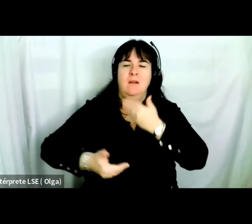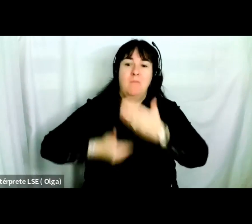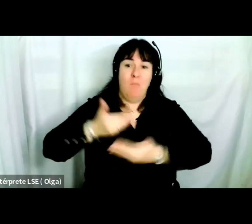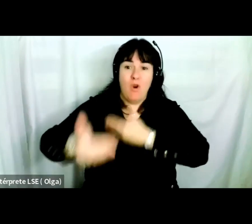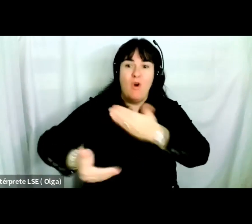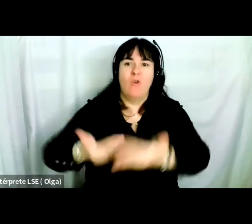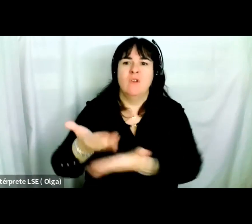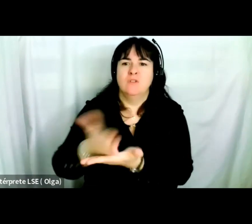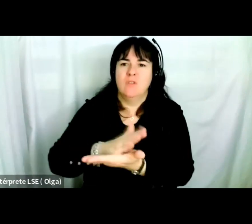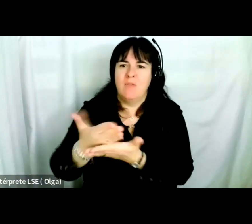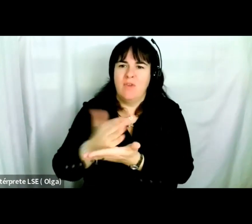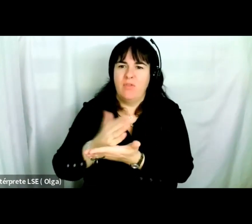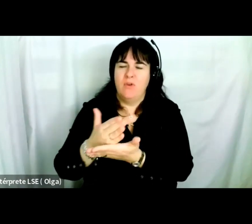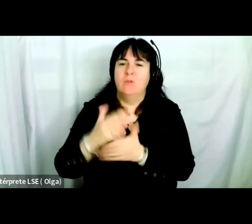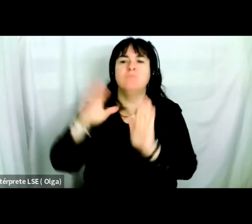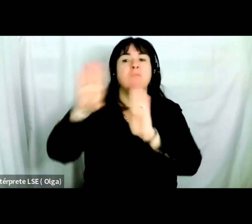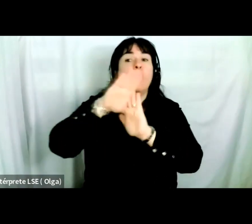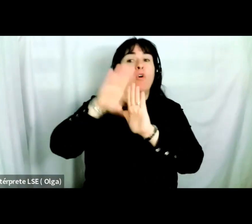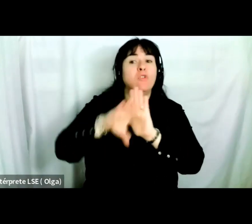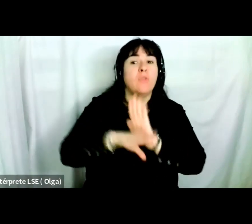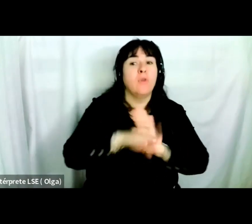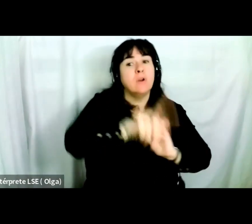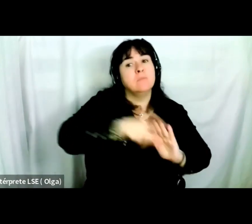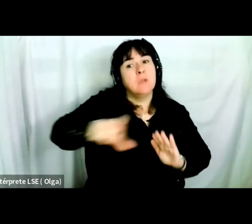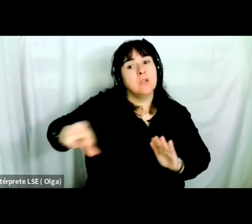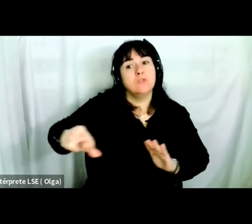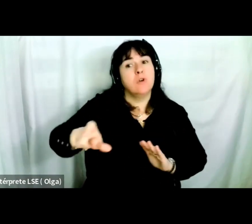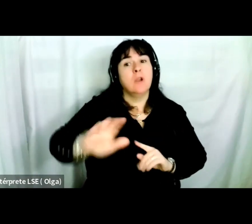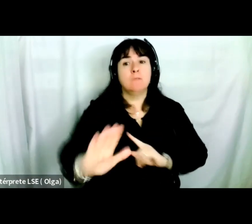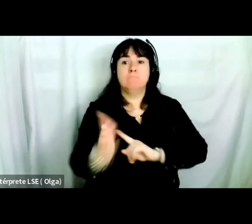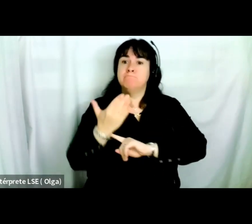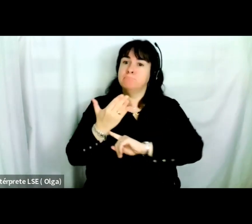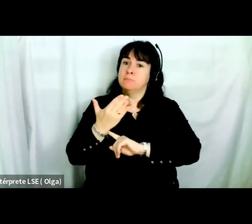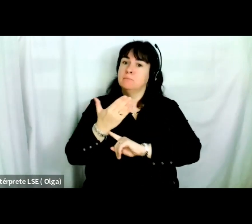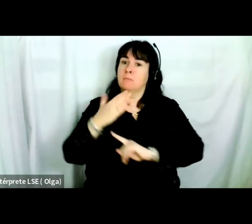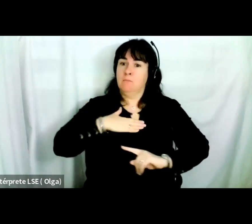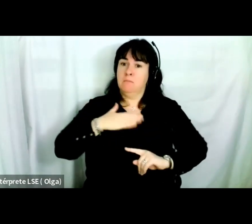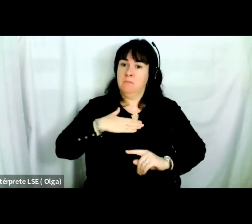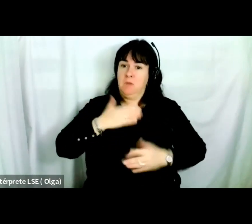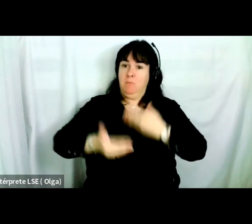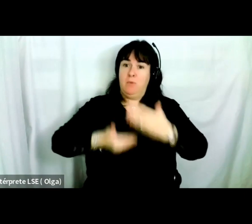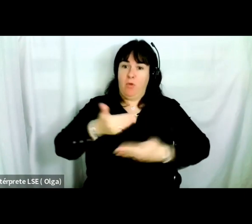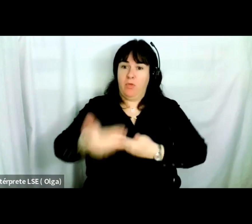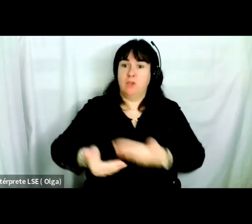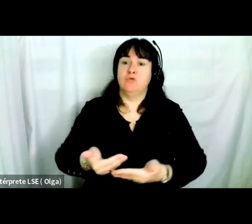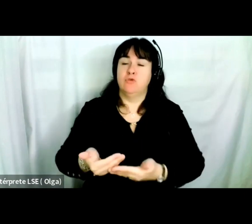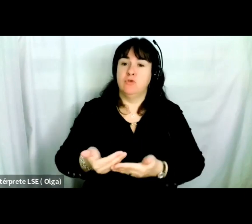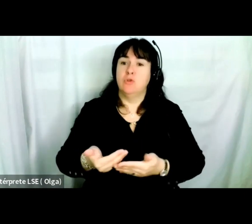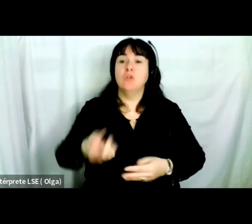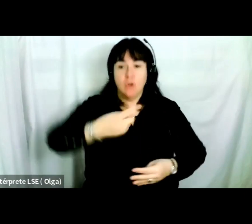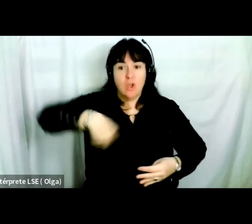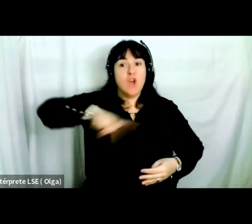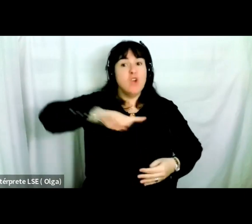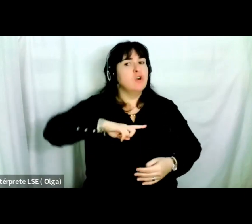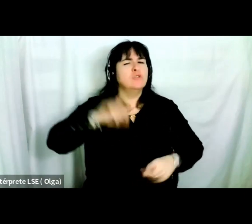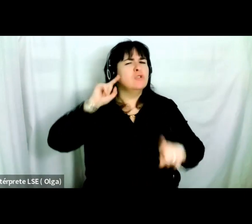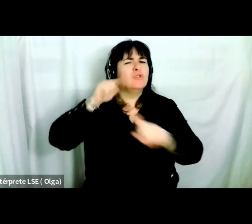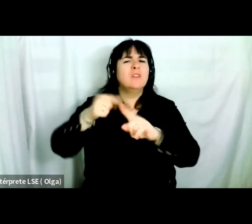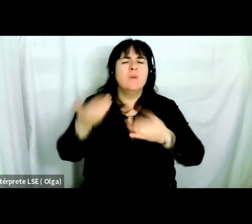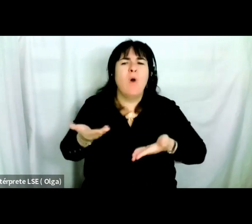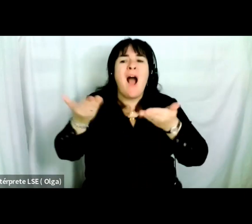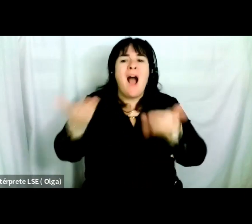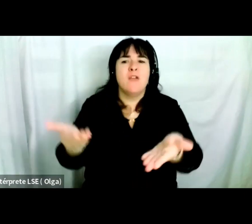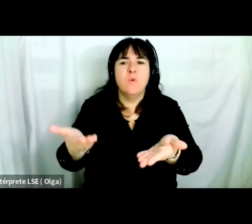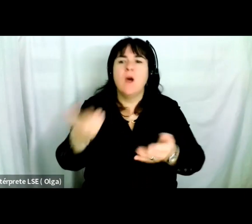a las condiciones que nos traen las personas a nuestro proceso, donde nosotros vamos a ayudarles. Entonces, ¿cómo se